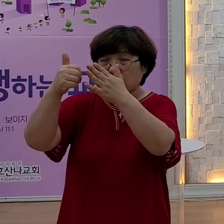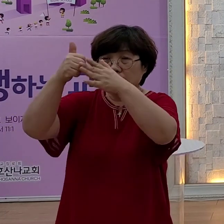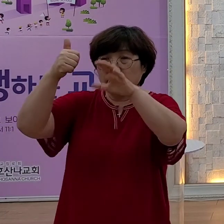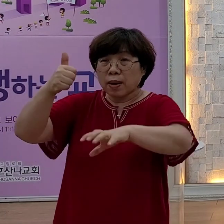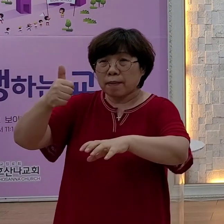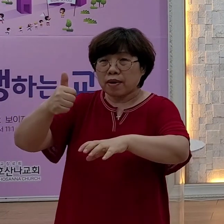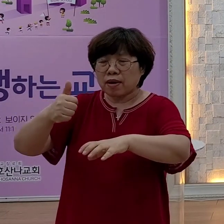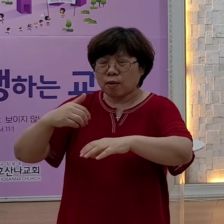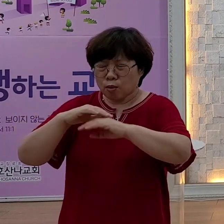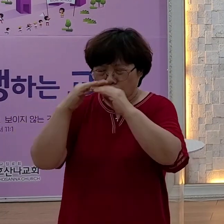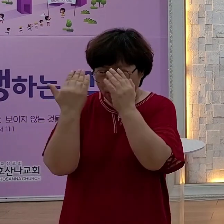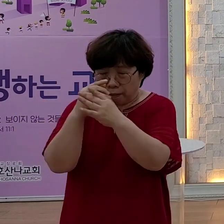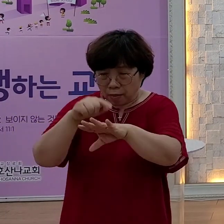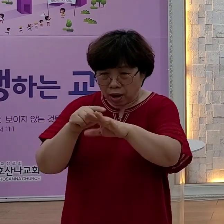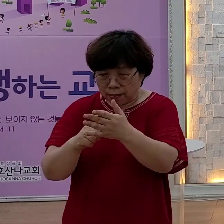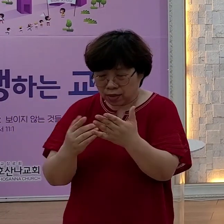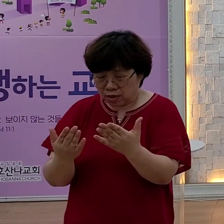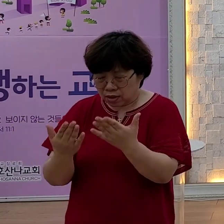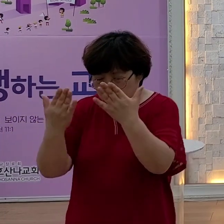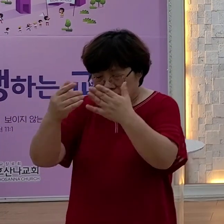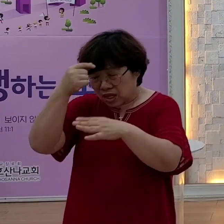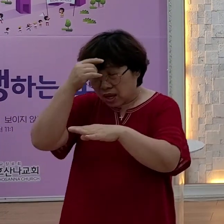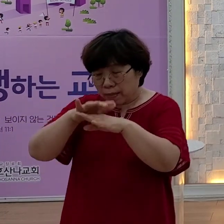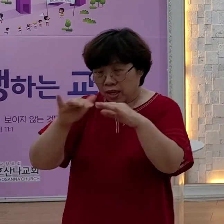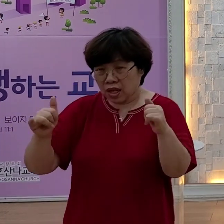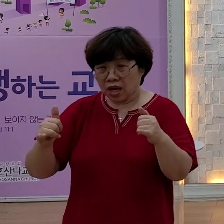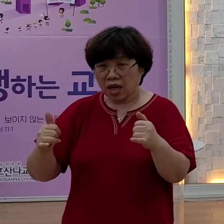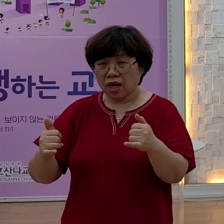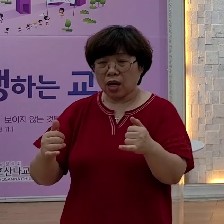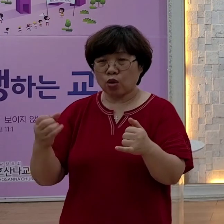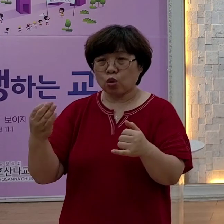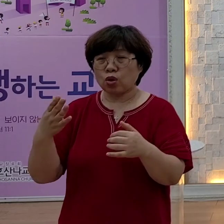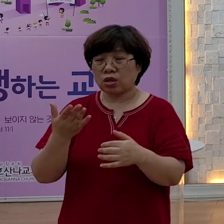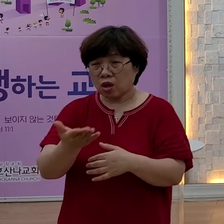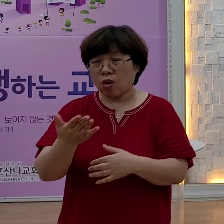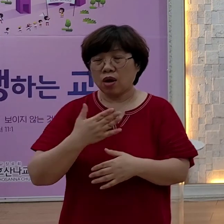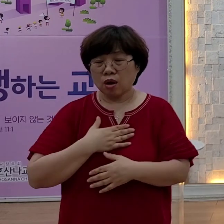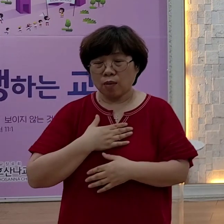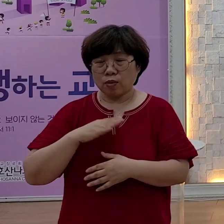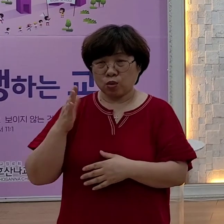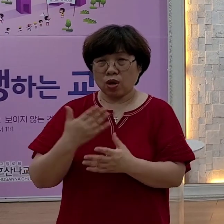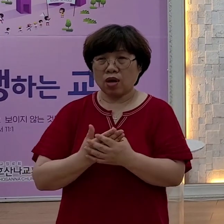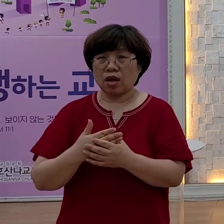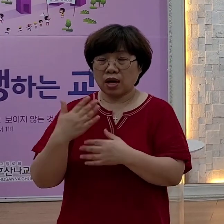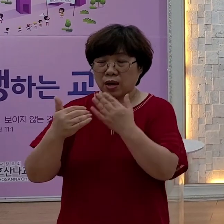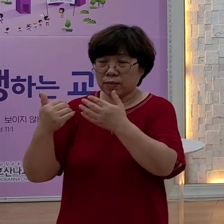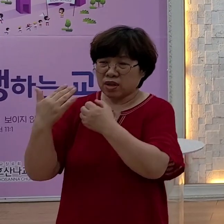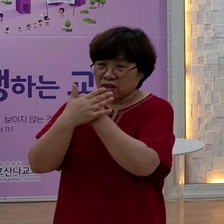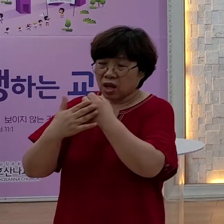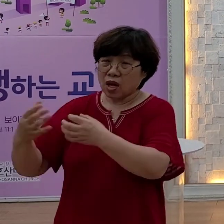앞에 전심을 다해 예배하는 저와 여러분 되셔서 정말 하나님의 은혜가 부어지는